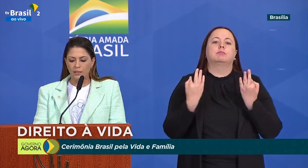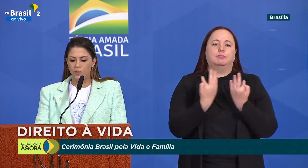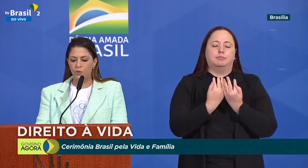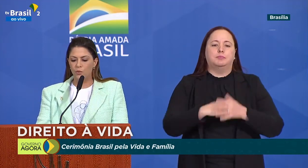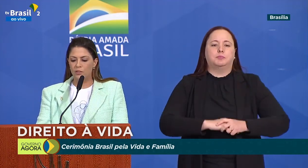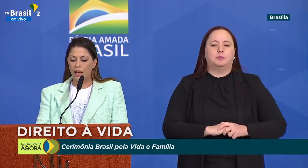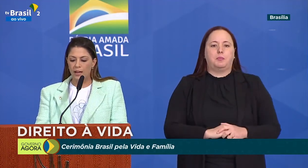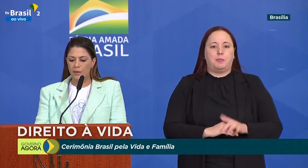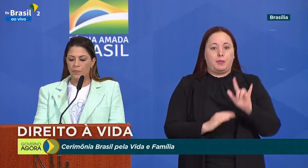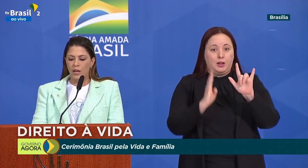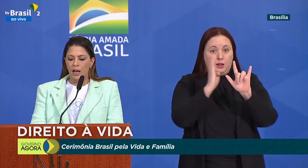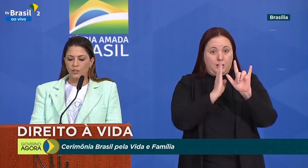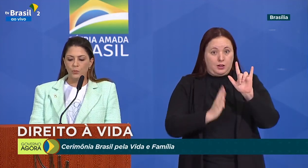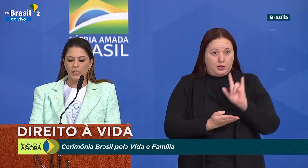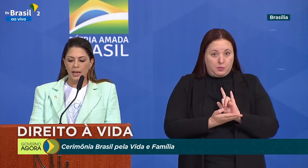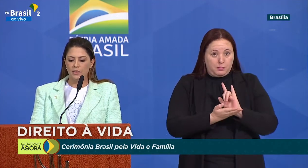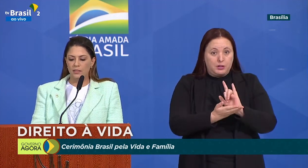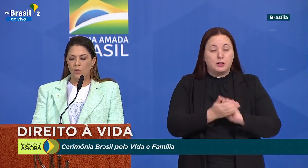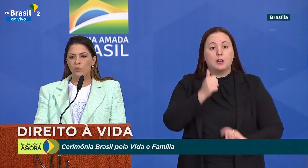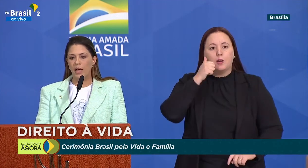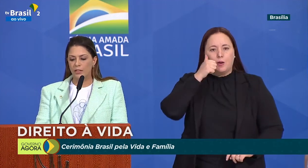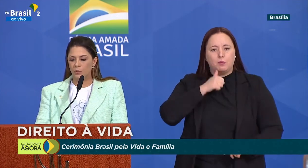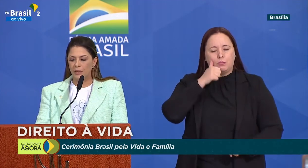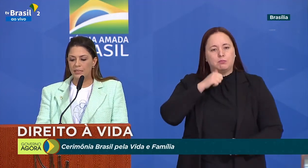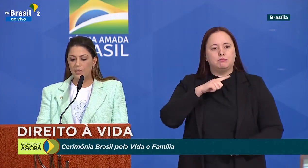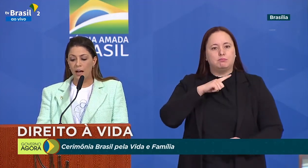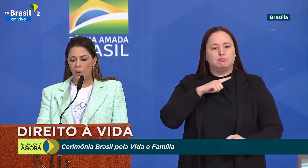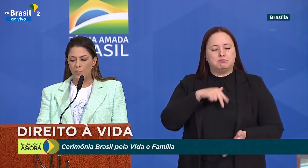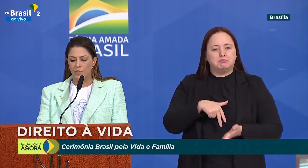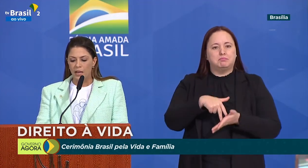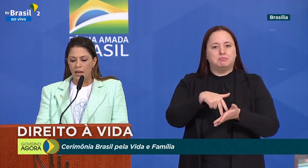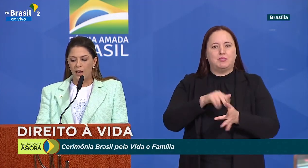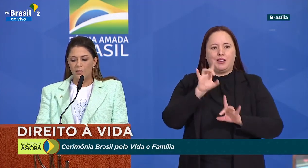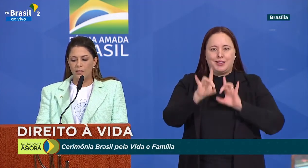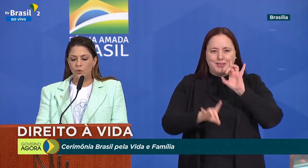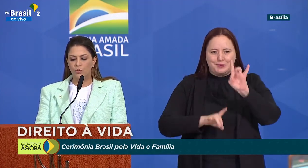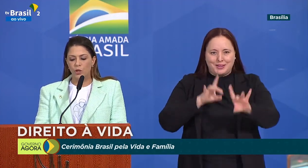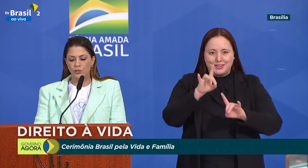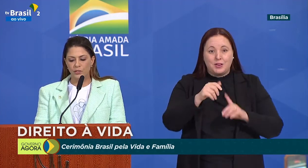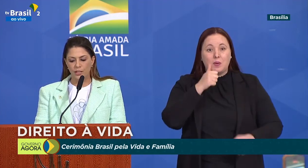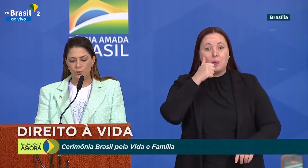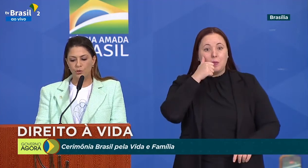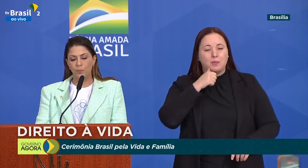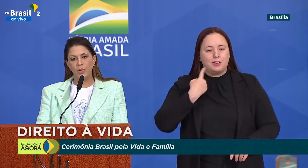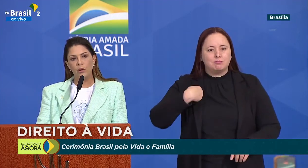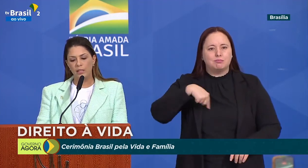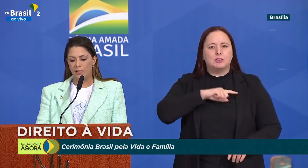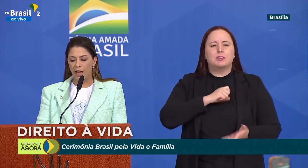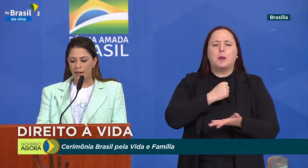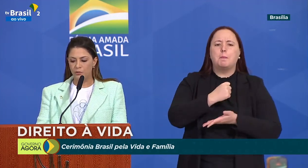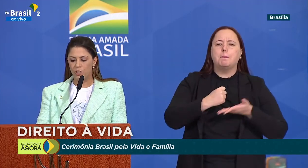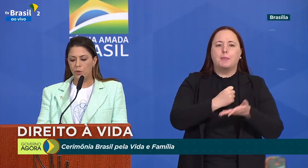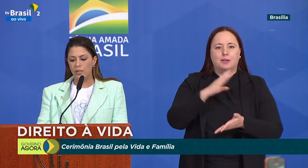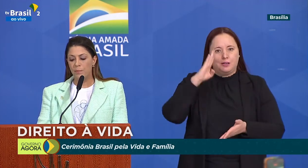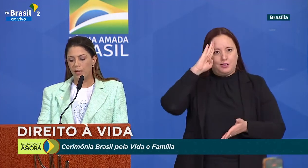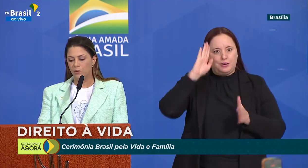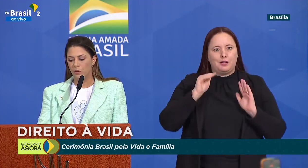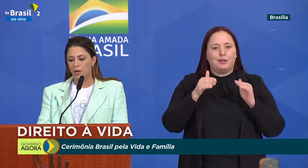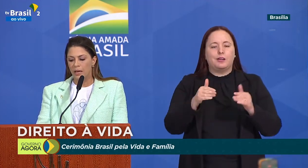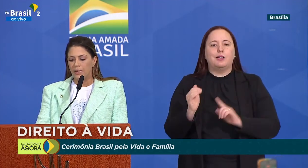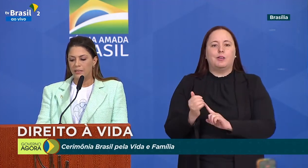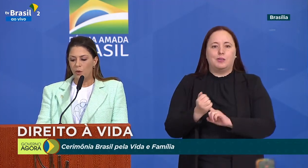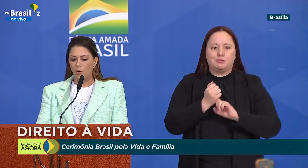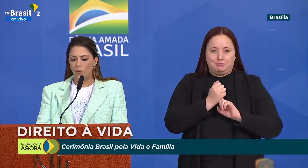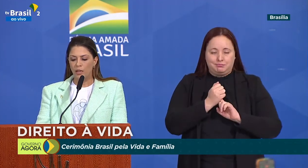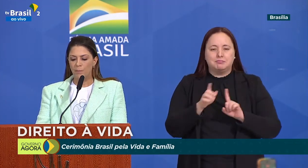no Padre a voluntária as mulheres têm um lugar especial elas são dos nossos eixos prioritários de